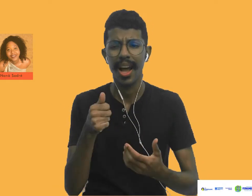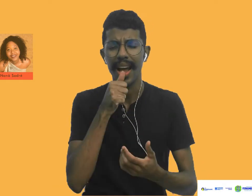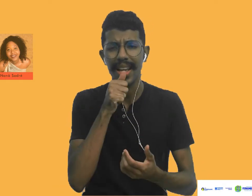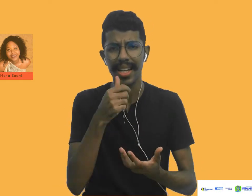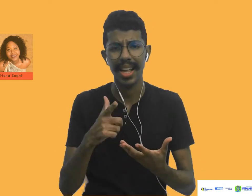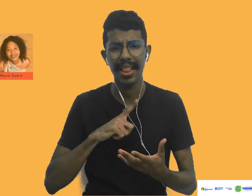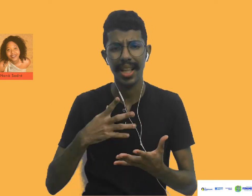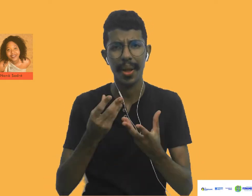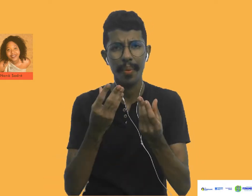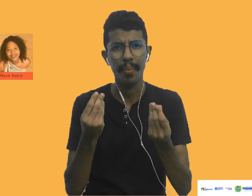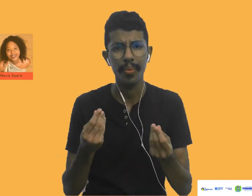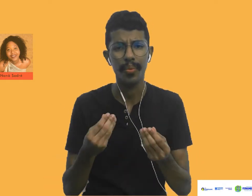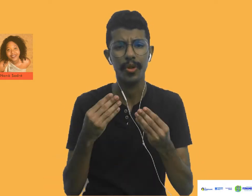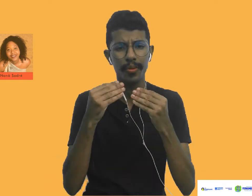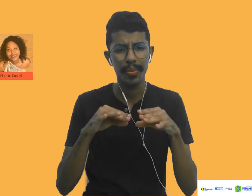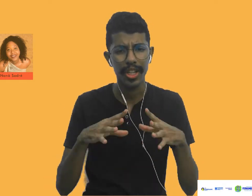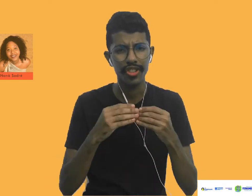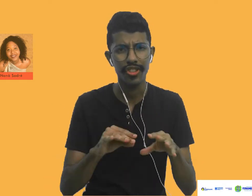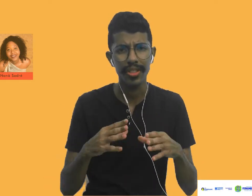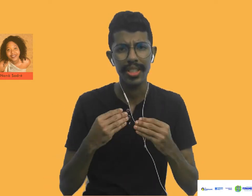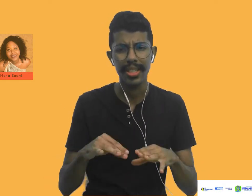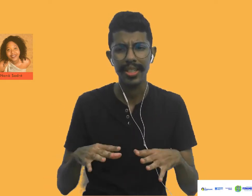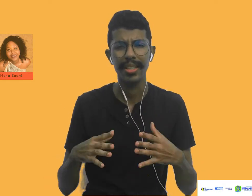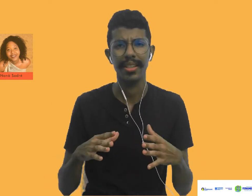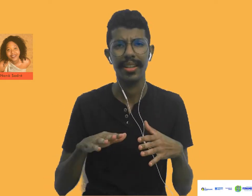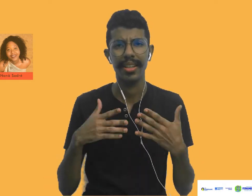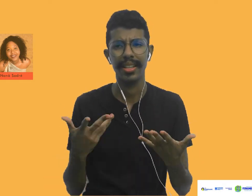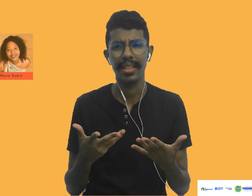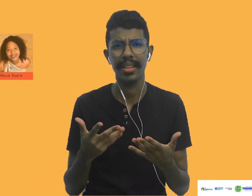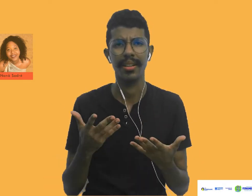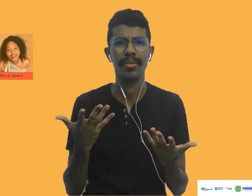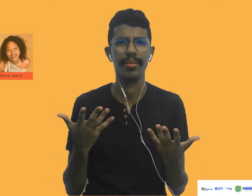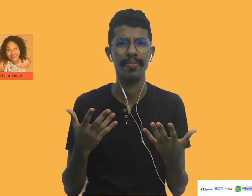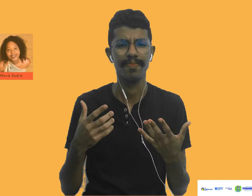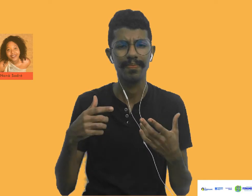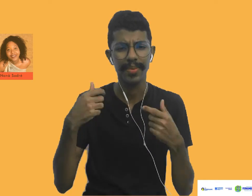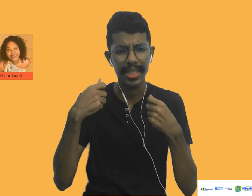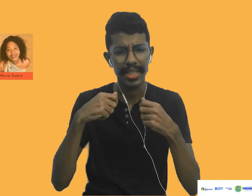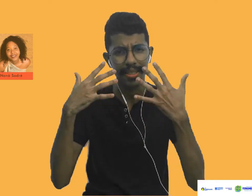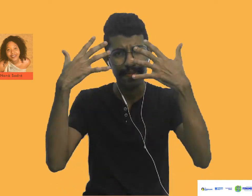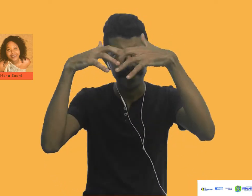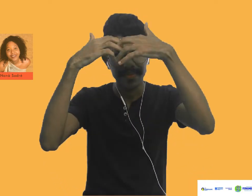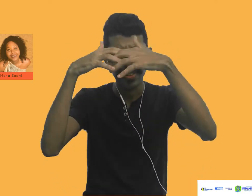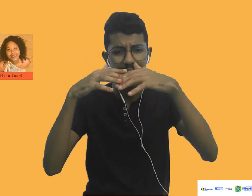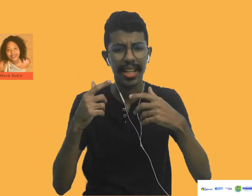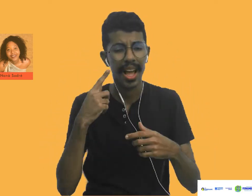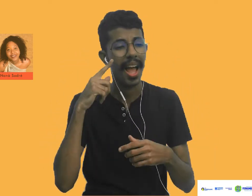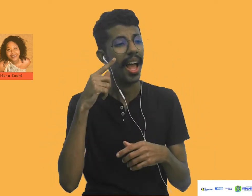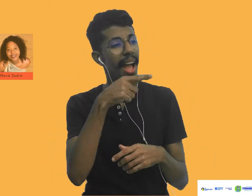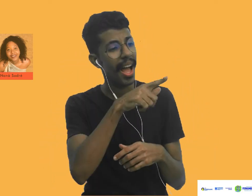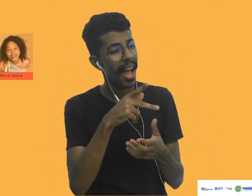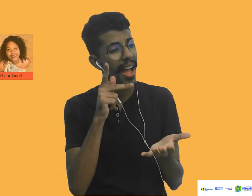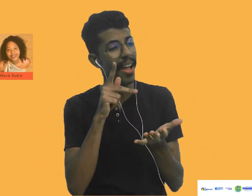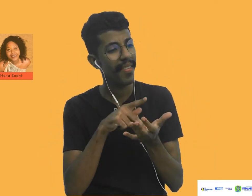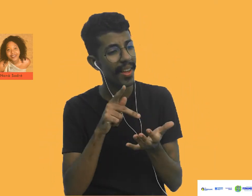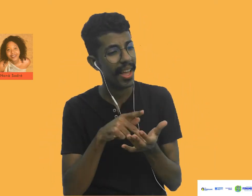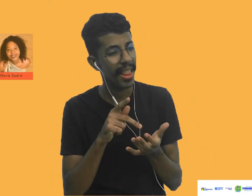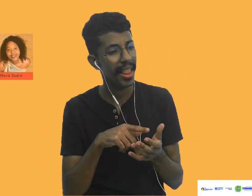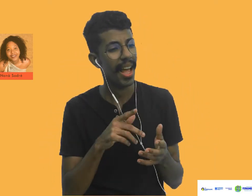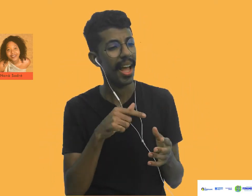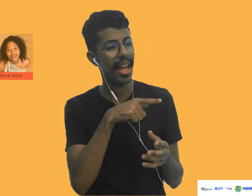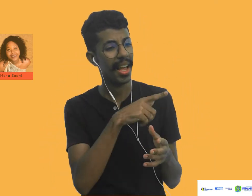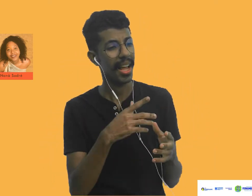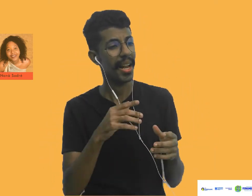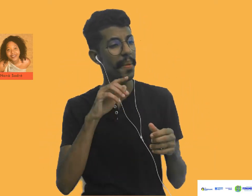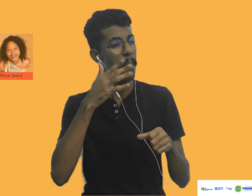cabeça. Olha o que esse senhor está dizendo, realmente, né? Esse senhor lá, com seu poder